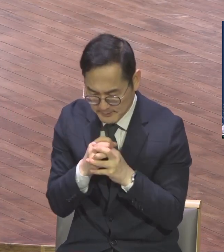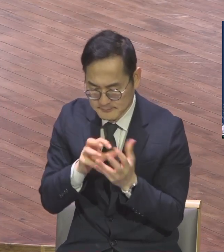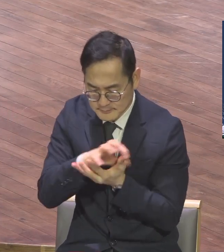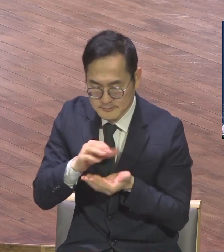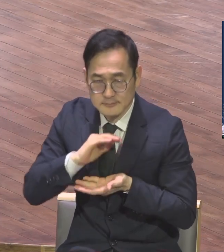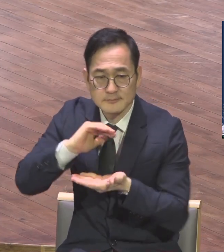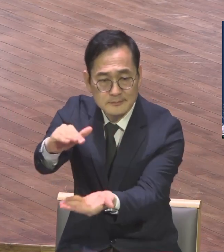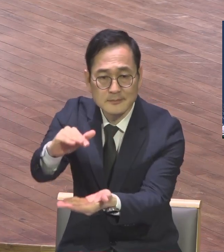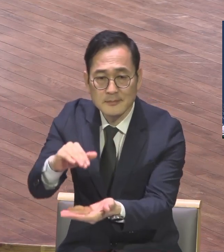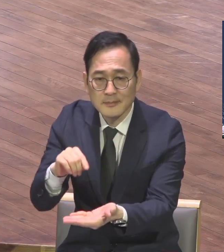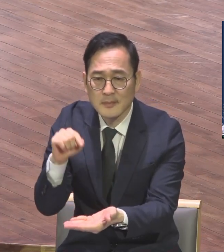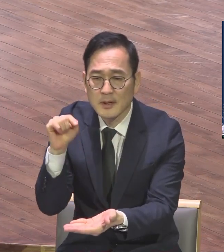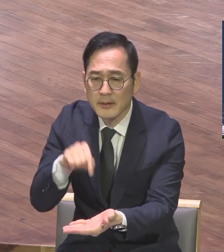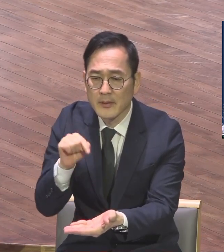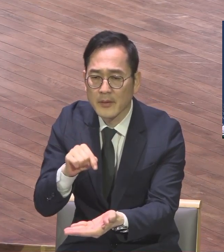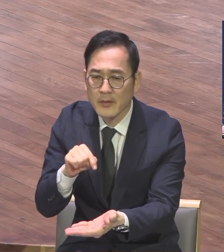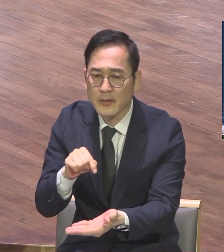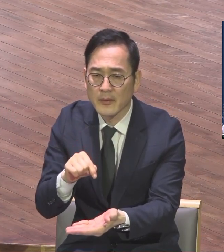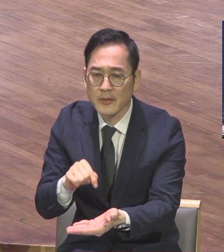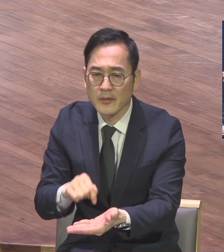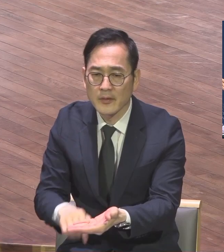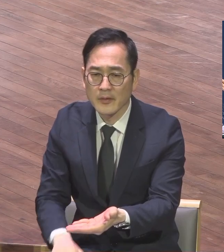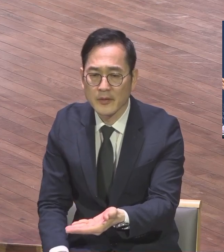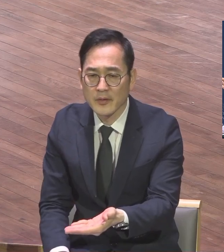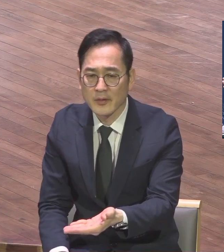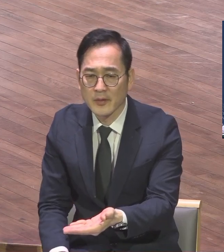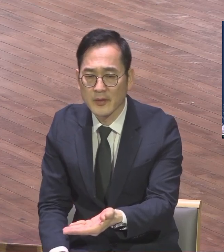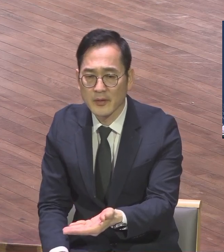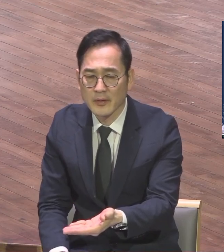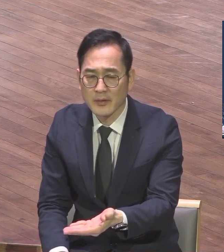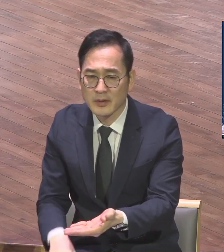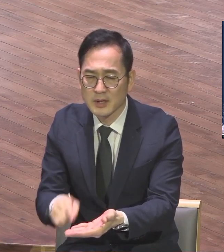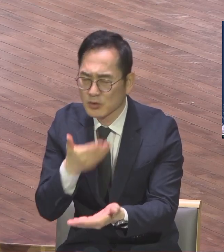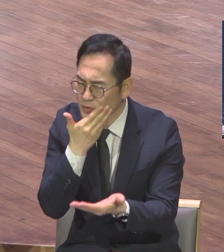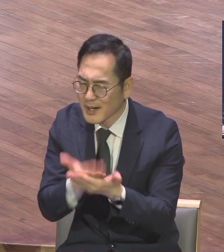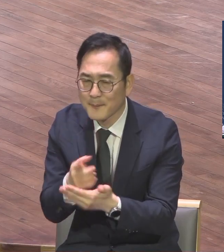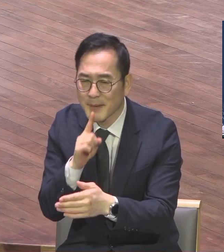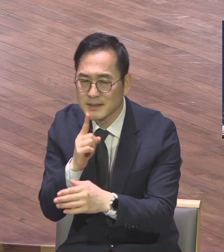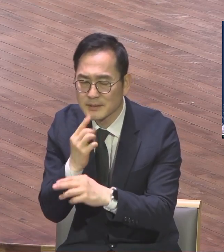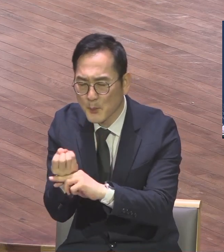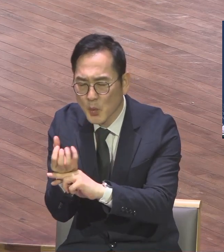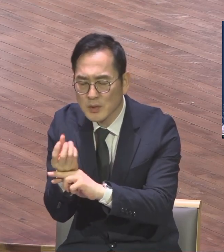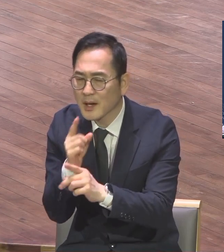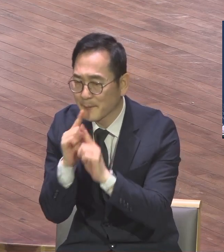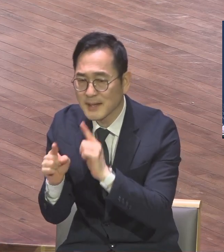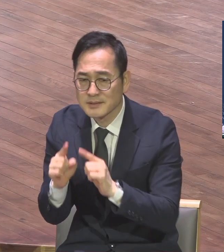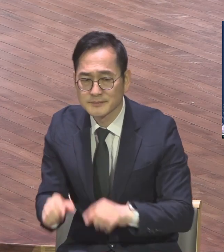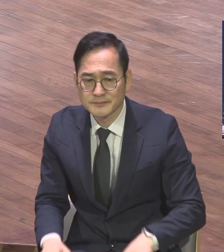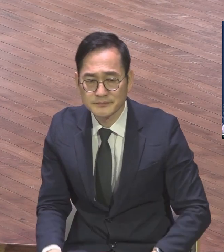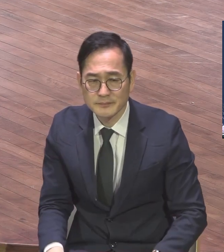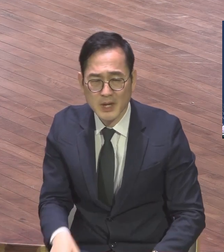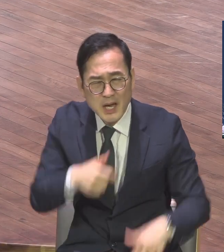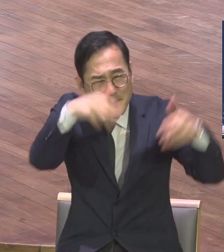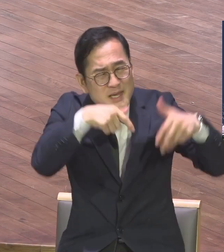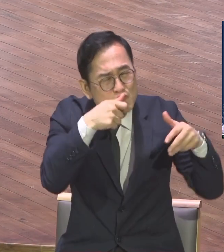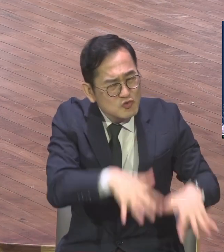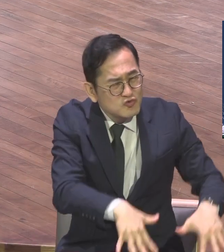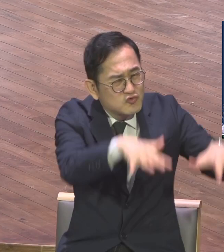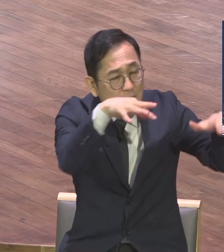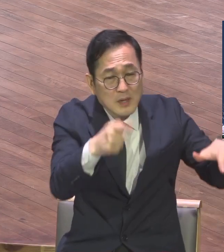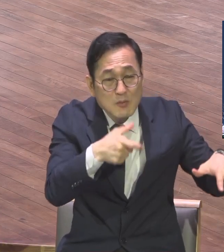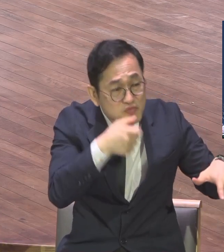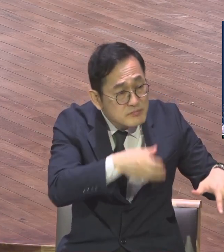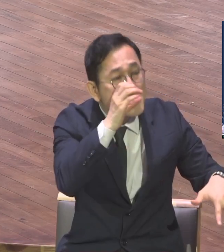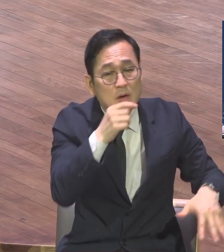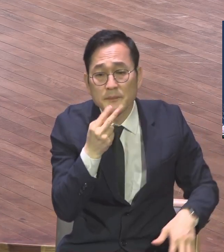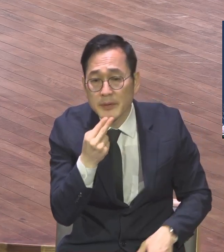메시지야말로 오늘날 홍수 때 물은 많지만 마실 물이 없는 것처럼 이때에 얼마나 귀한 영적 메시지인지